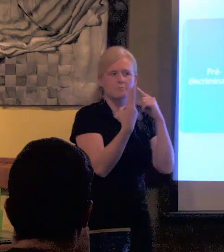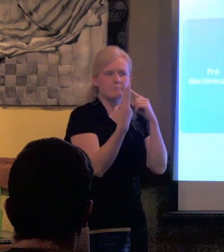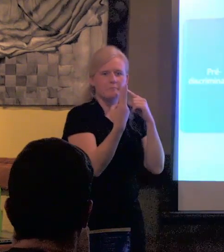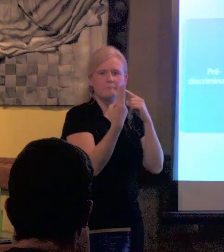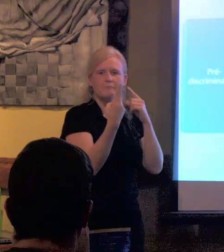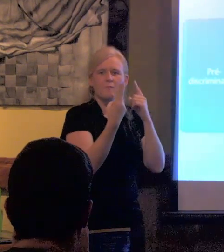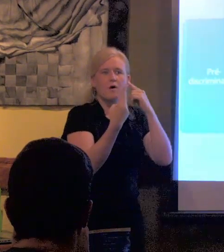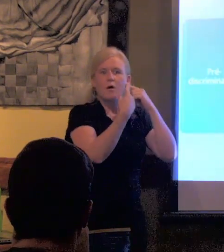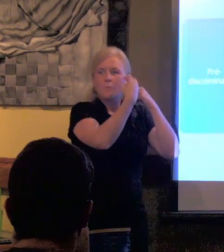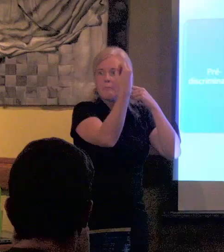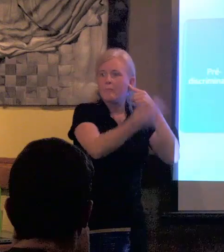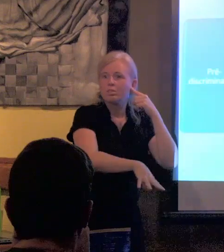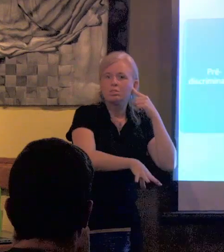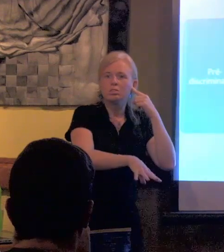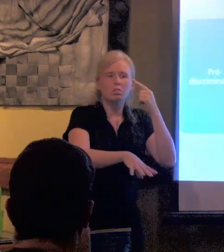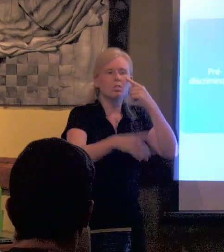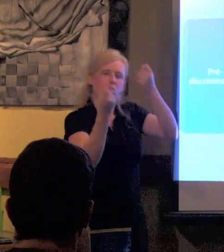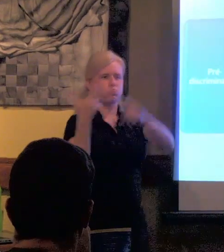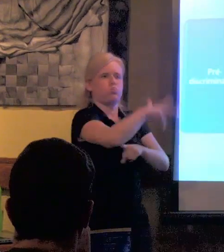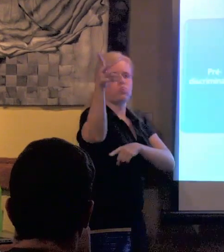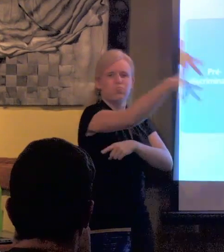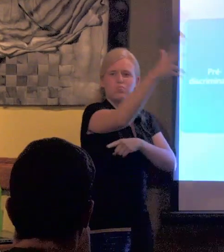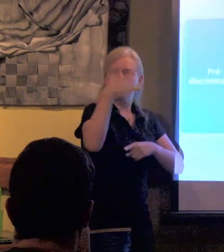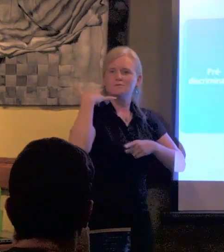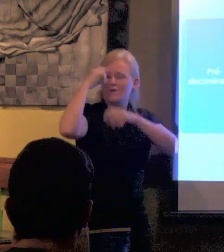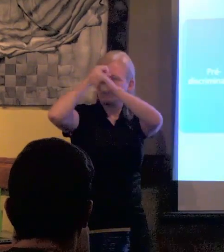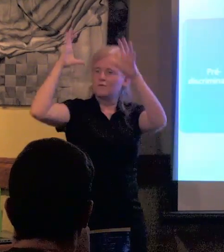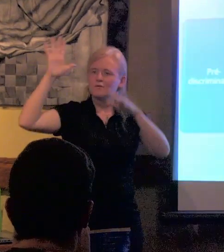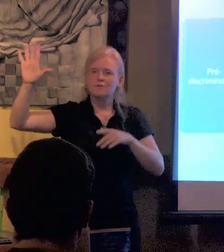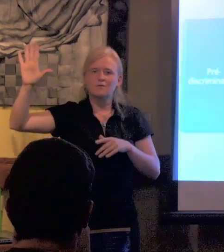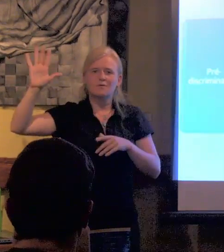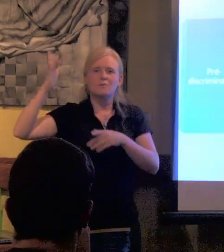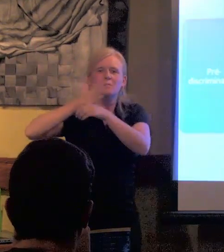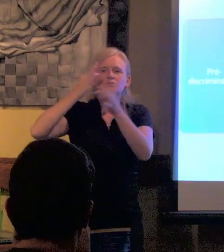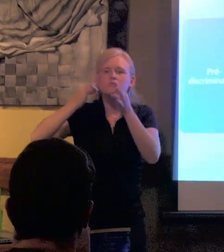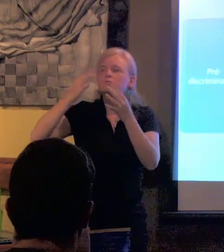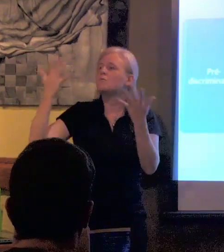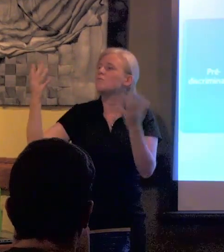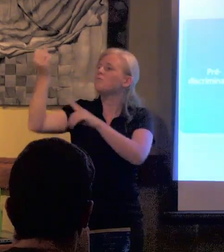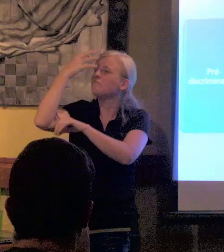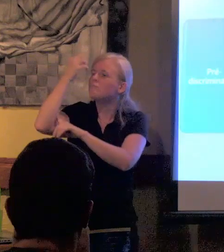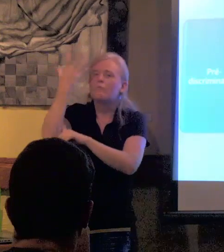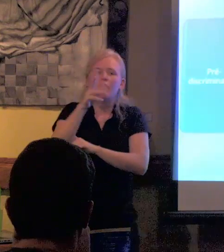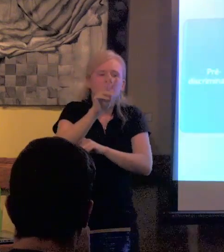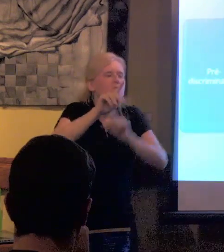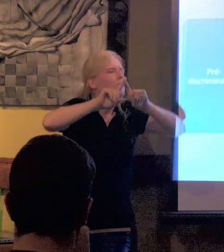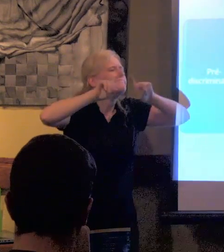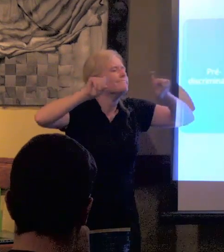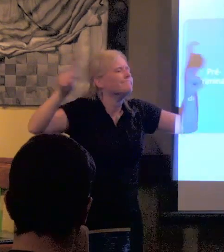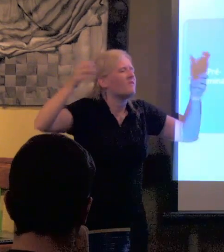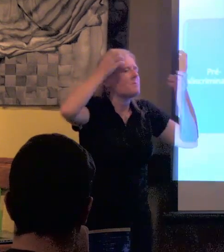on a besoin de l'ouïe et de la vue. Et que si on perd l'ouïe, bien, on ne sera pas capable de conduire uniquement avec le